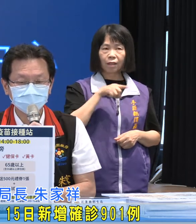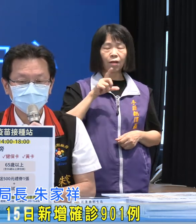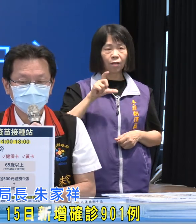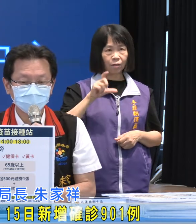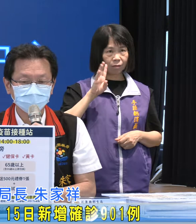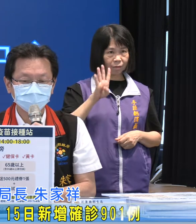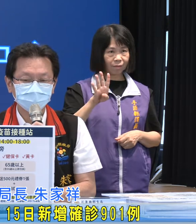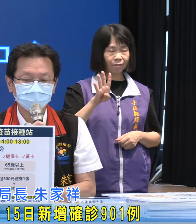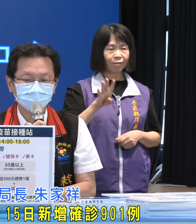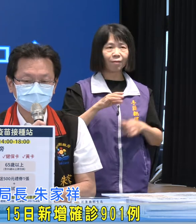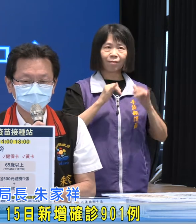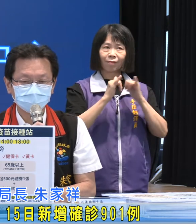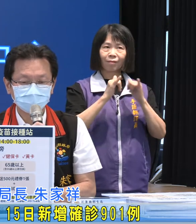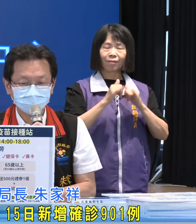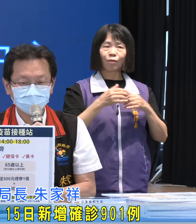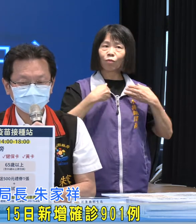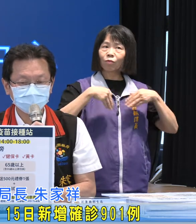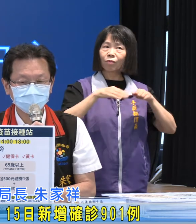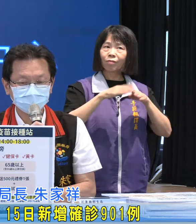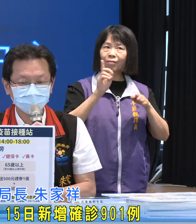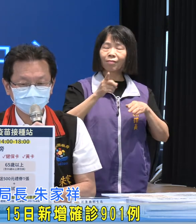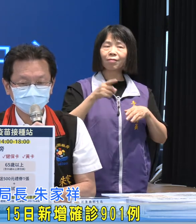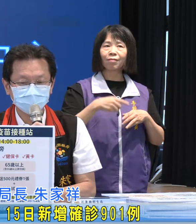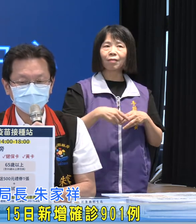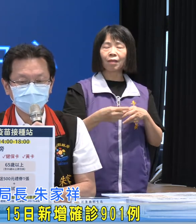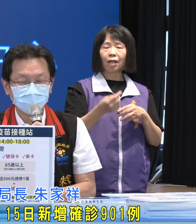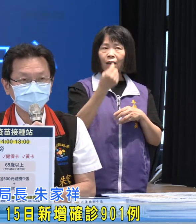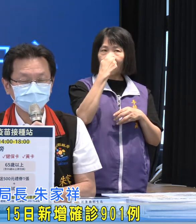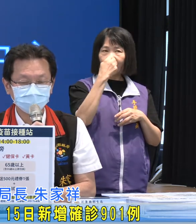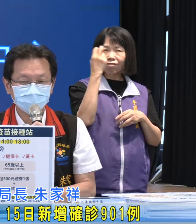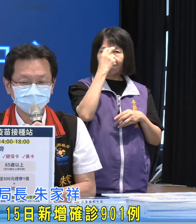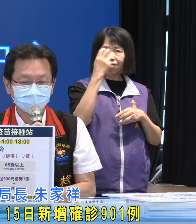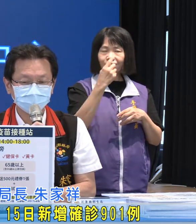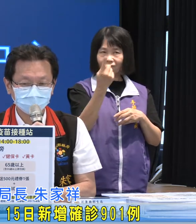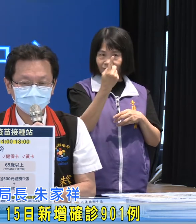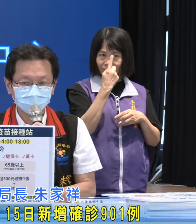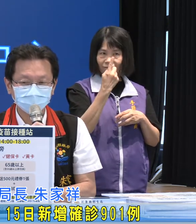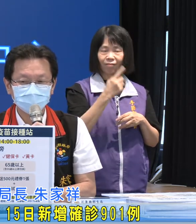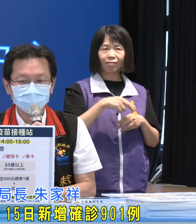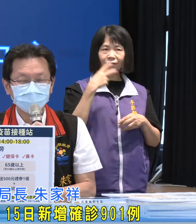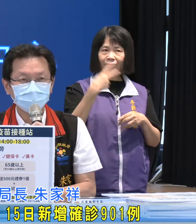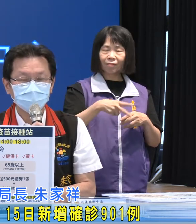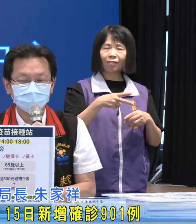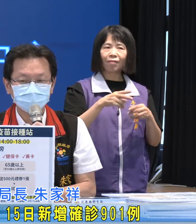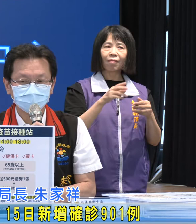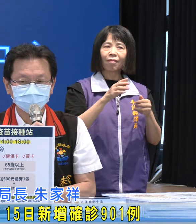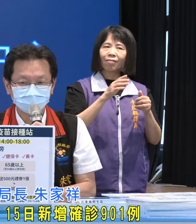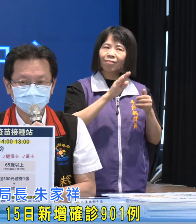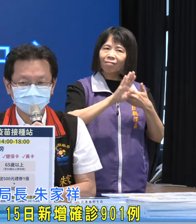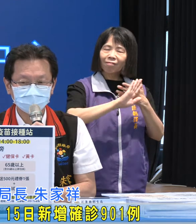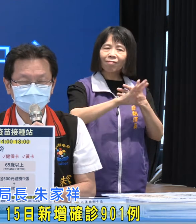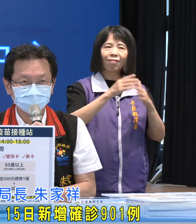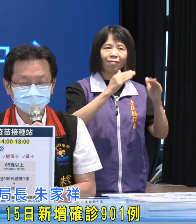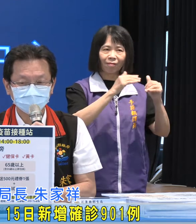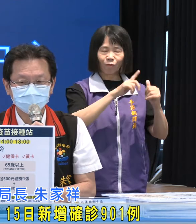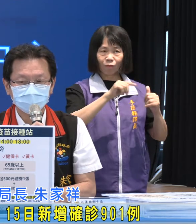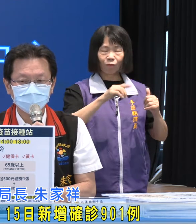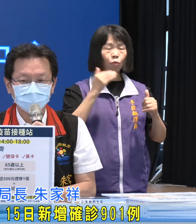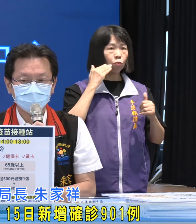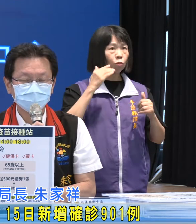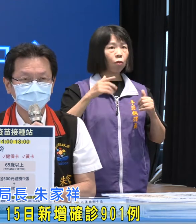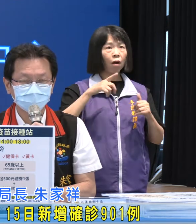12岁到64岁的人我们有送快筛试剂一份还有基本的小礼物。如果65岁以上的长